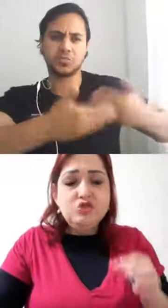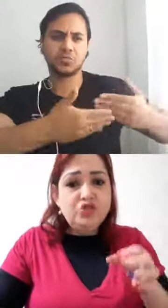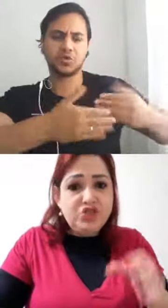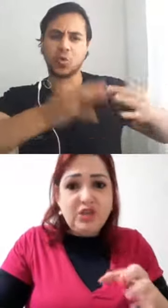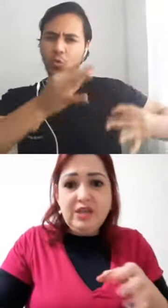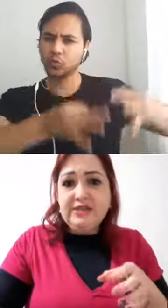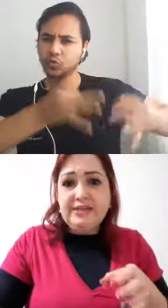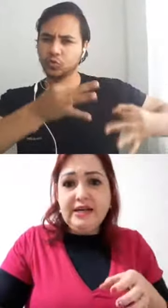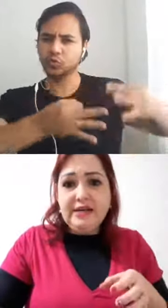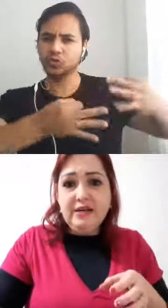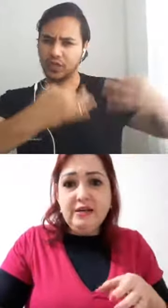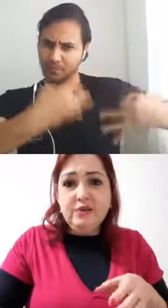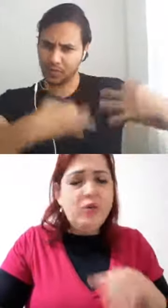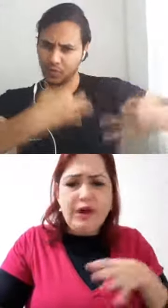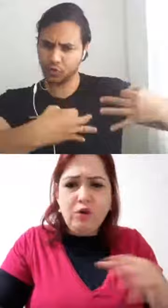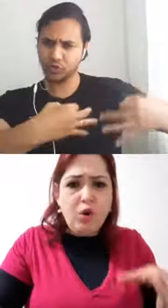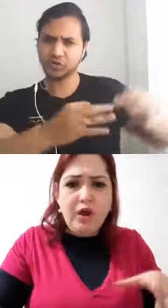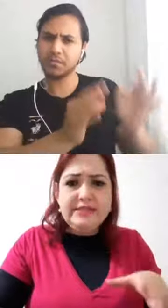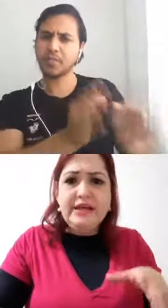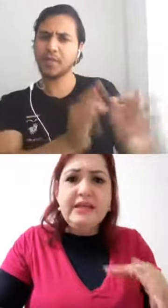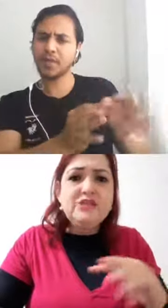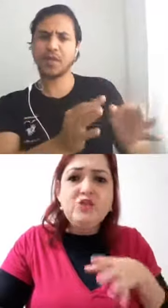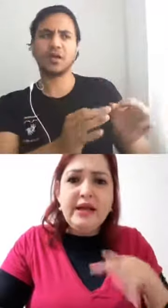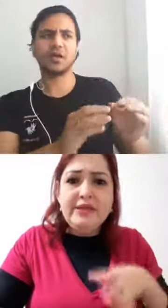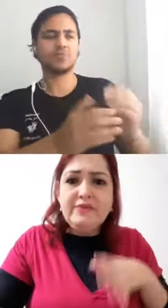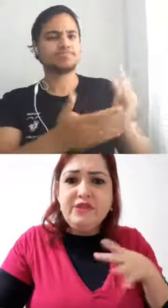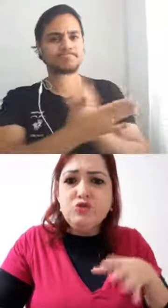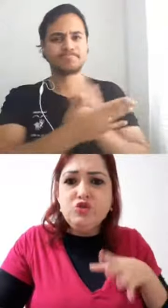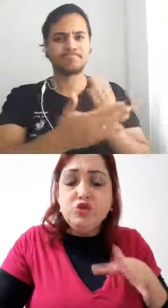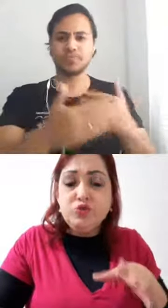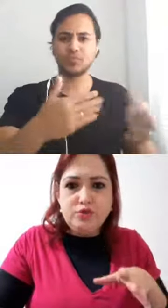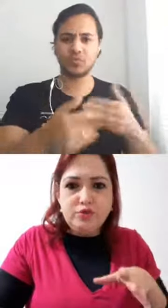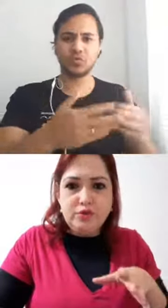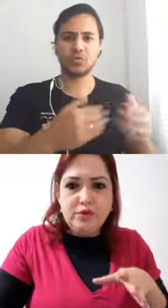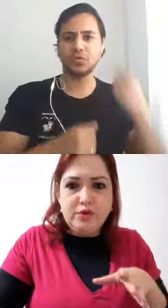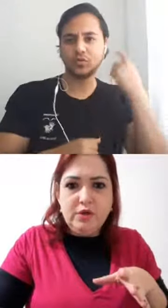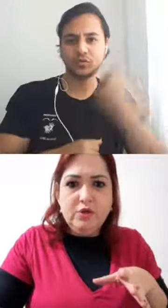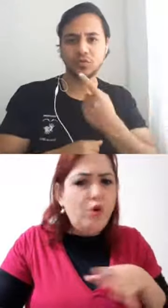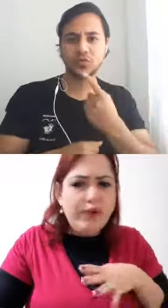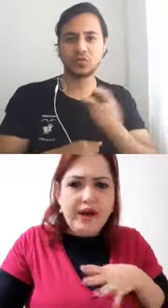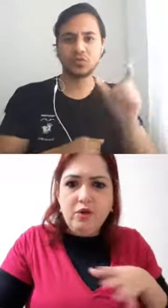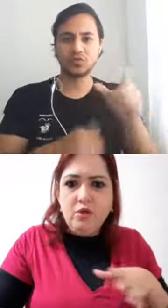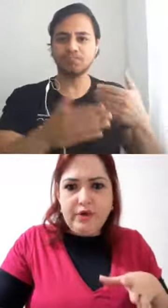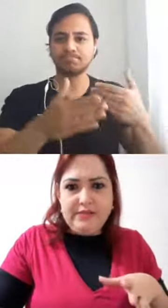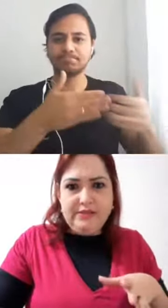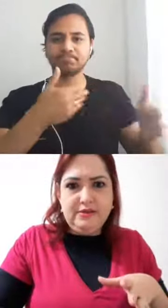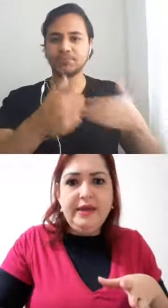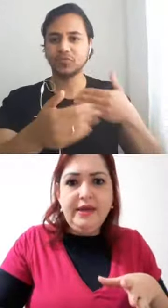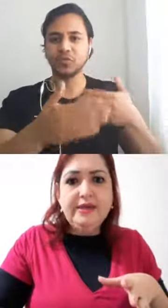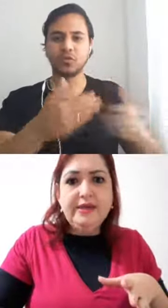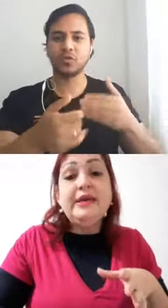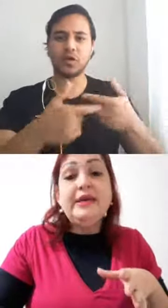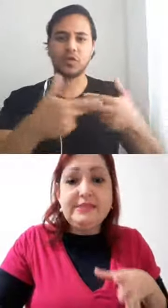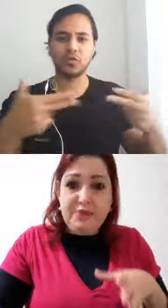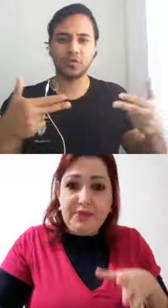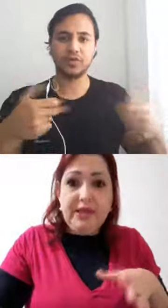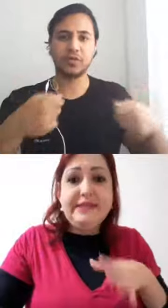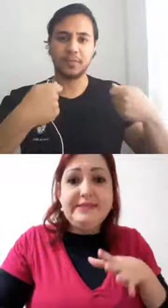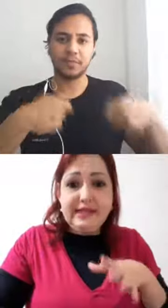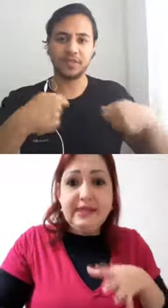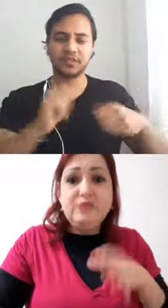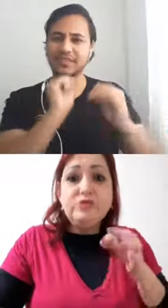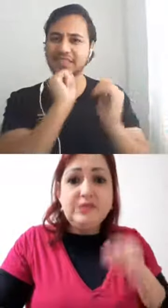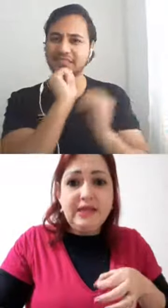de justiça, qualquer coisa relacionada à vida do surdo. Qualquer coisa, né? Que tem que se manter